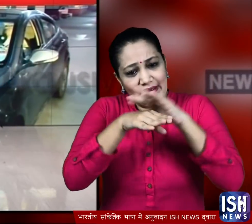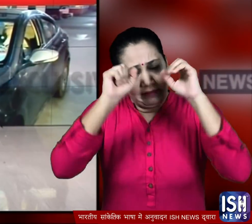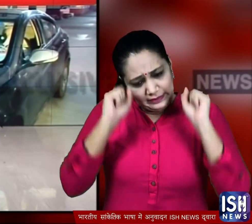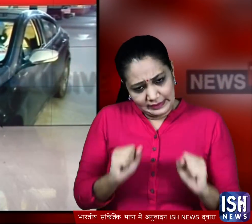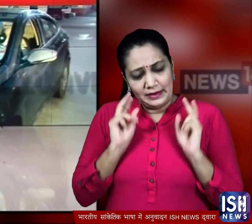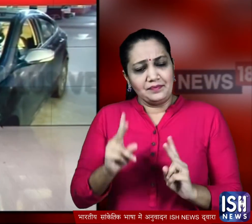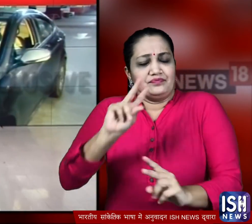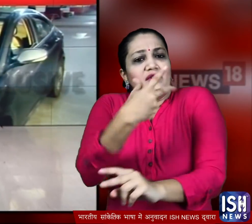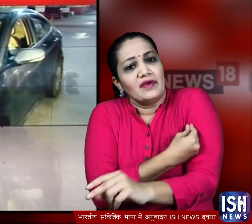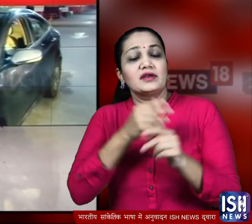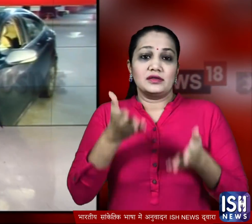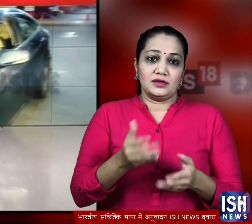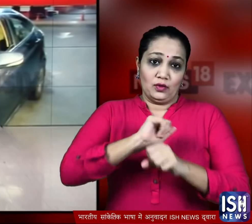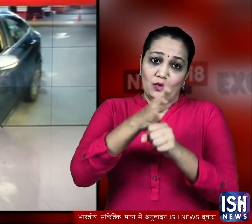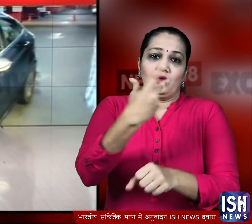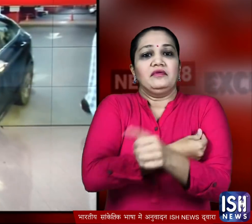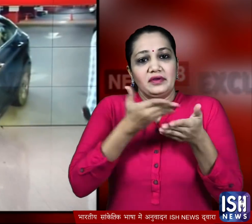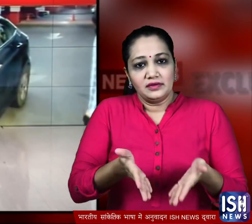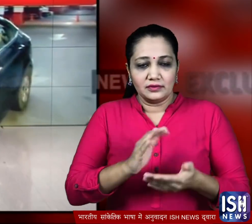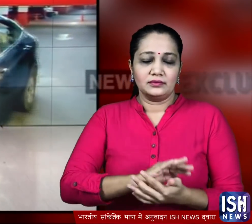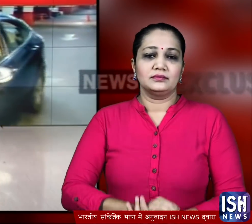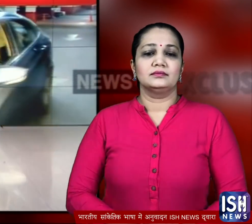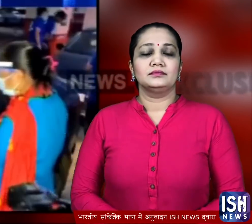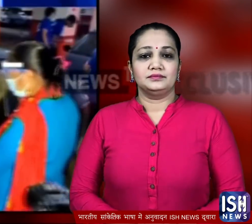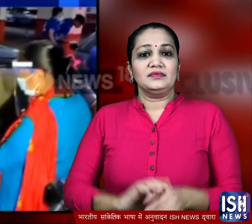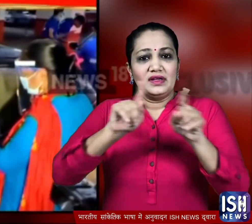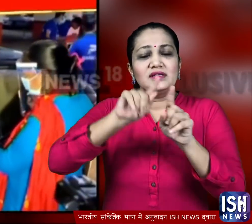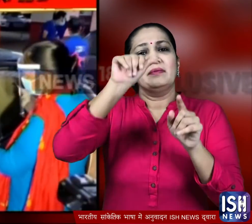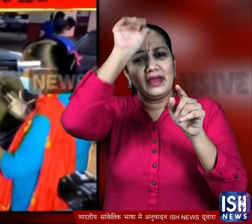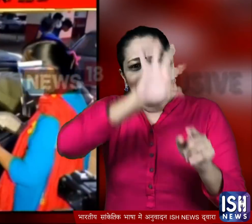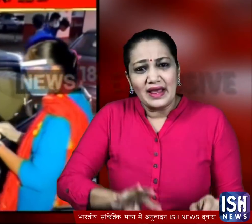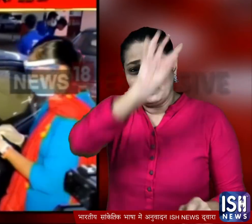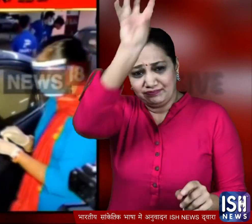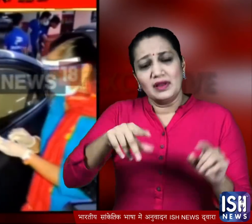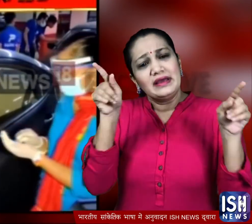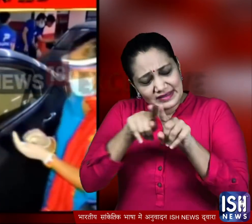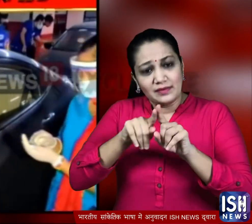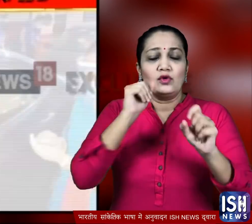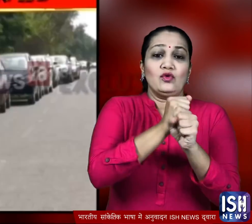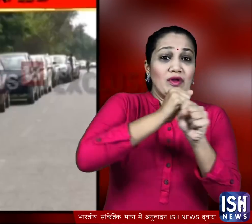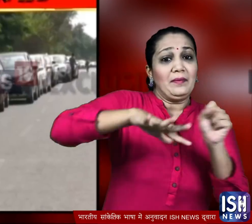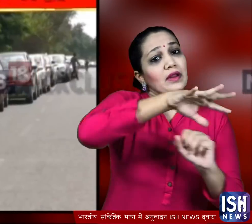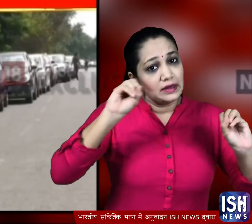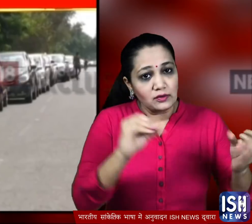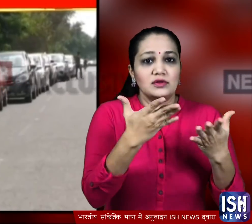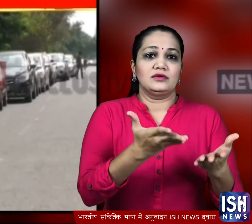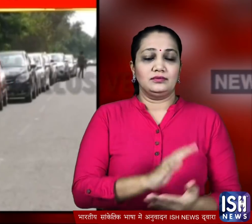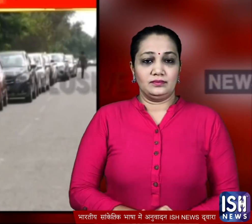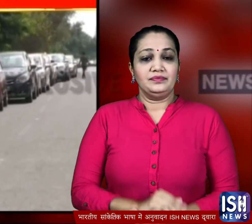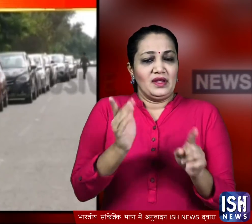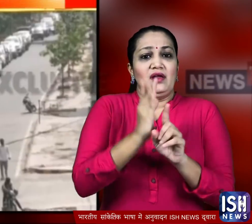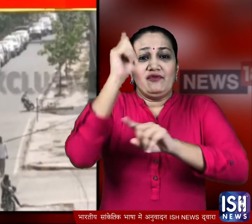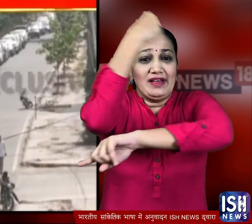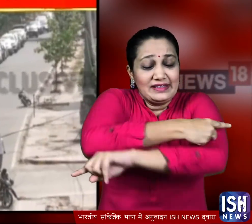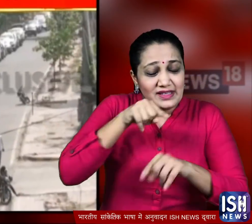को गाड़ी में बैठे बैठे कोरोना का टीका लगा दिया जाता है। और देश के कुछ दूसरे शहरों की तरह गुरुग्राम में भी ये मुहिम शुरू